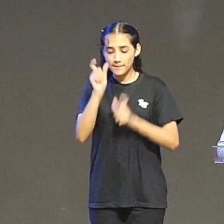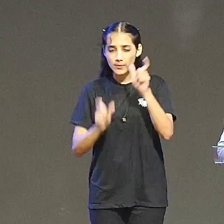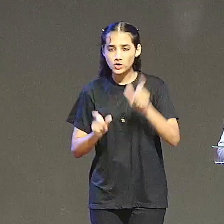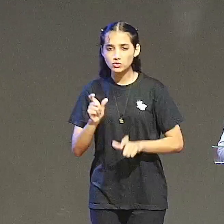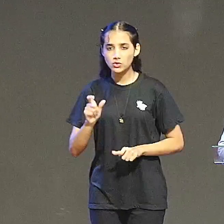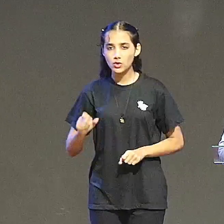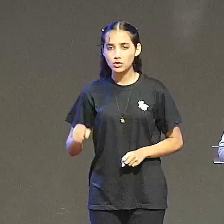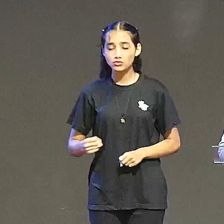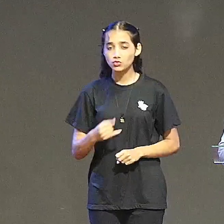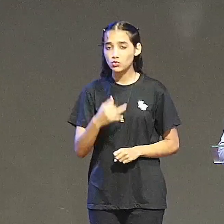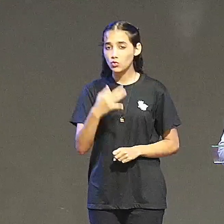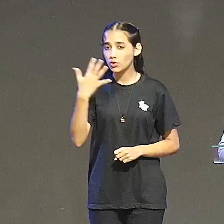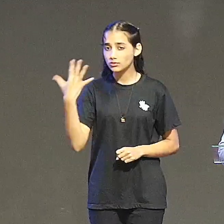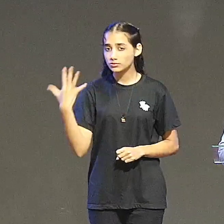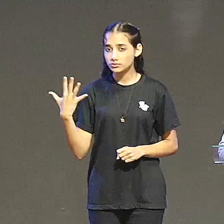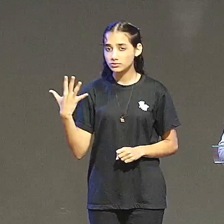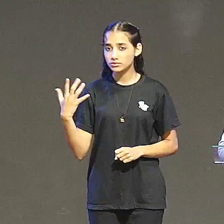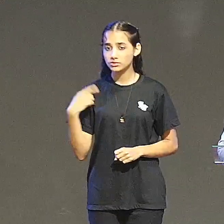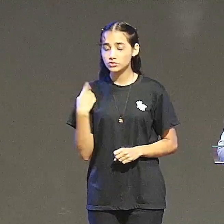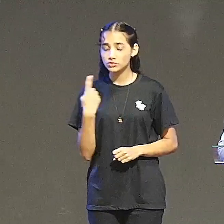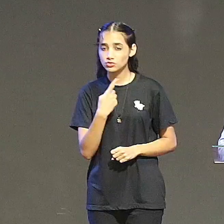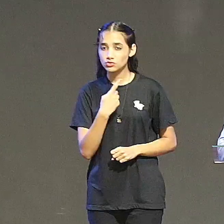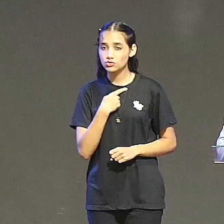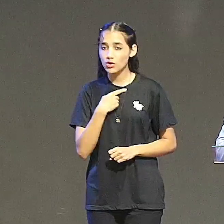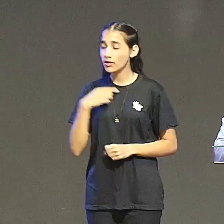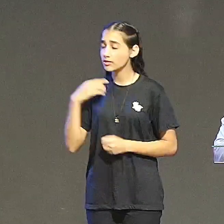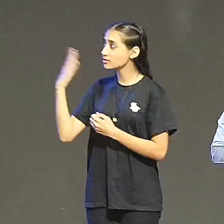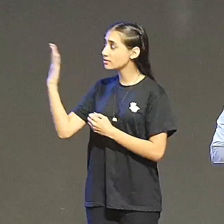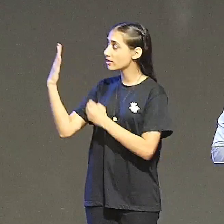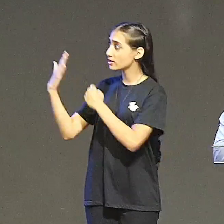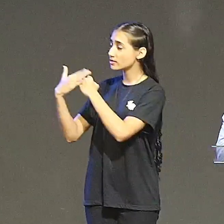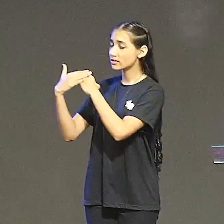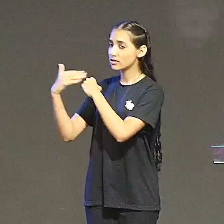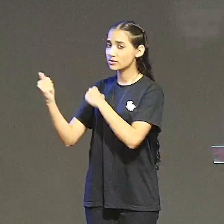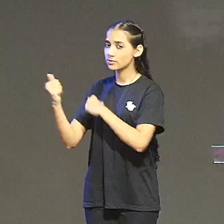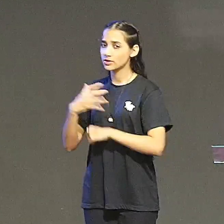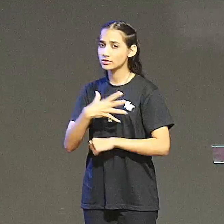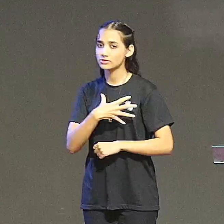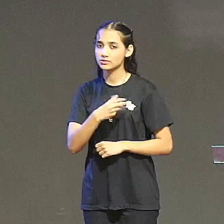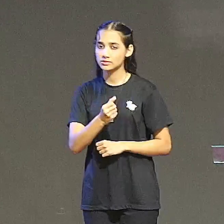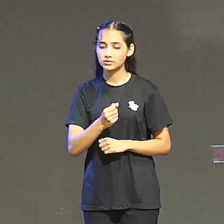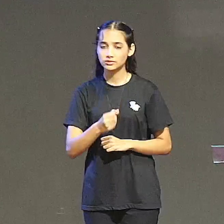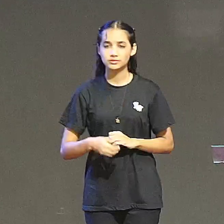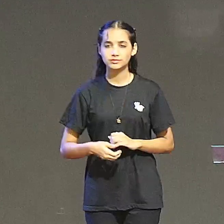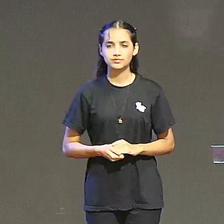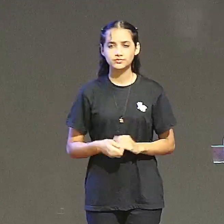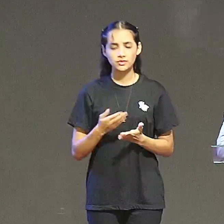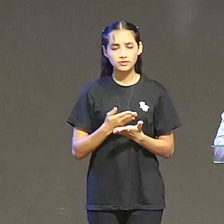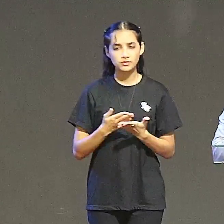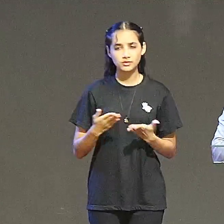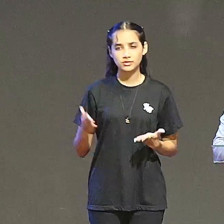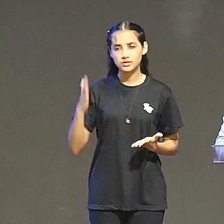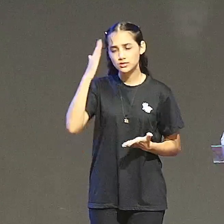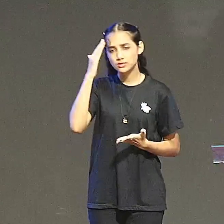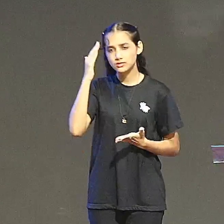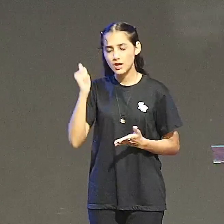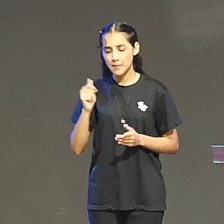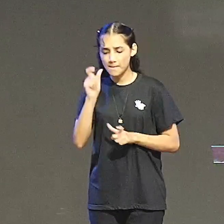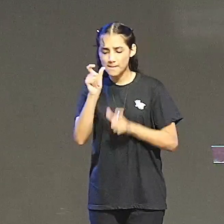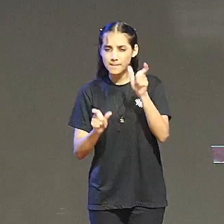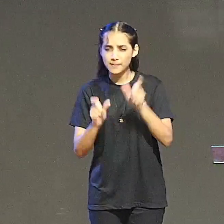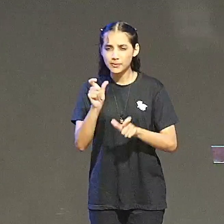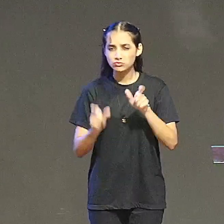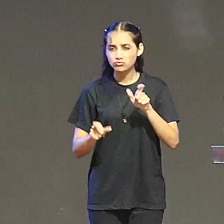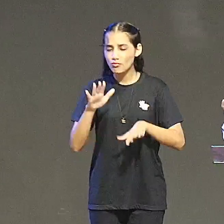você ser chamado filho você tem noção de quantas pessoas existem no mundo hoje ninguém tem